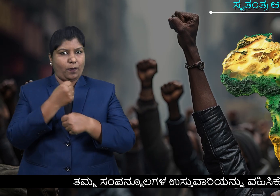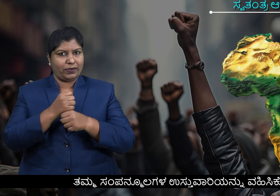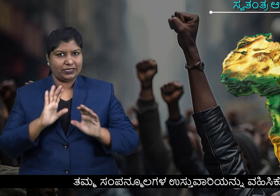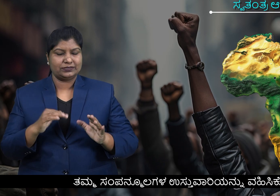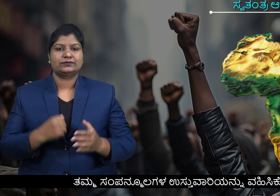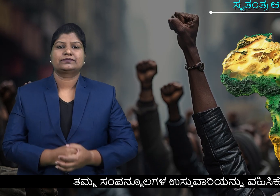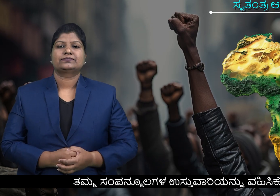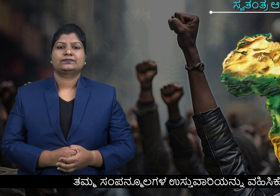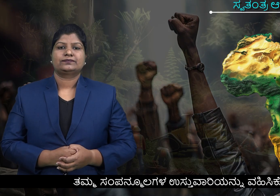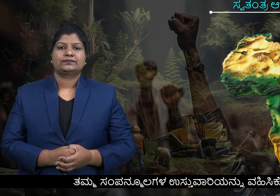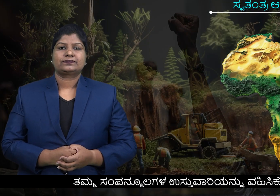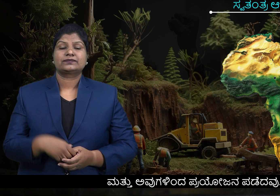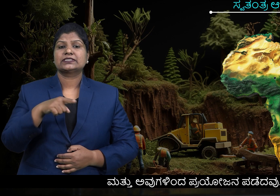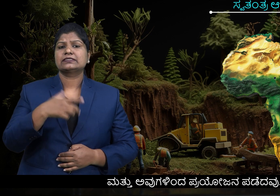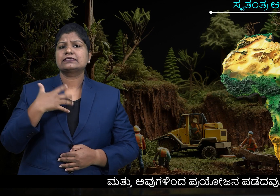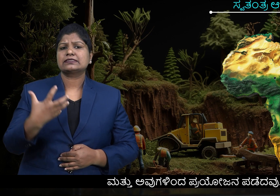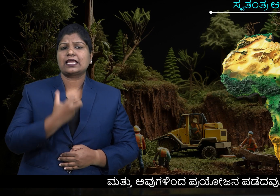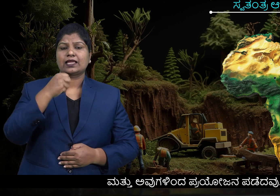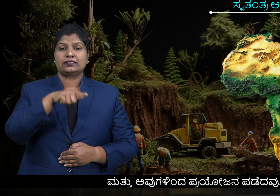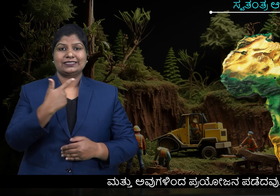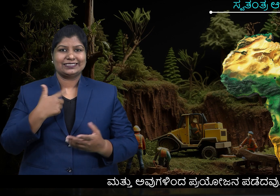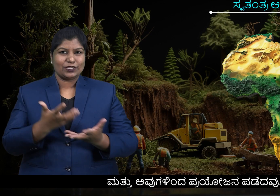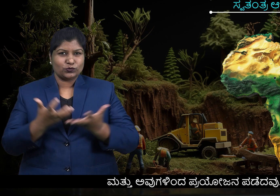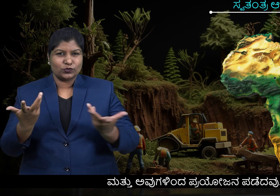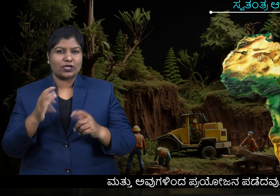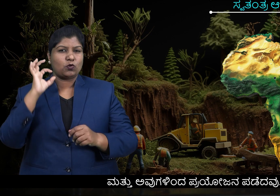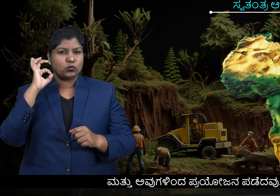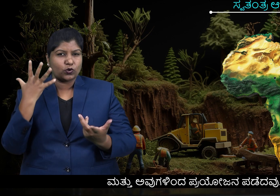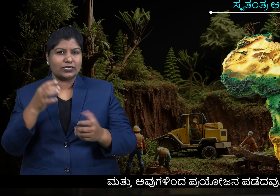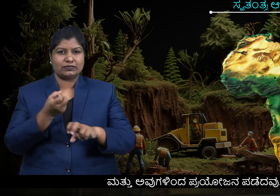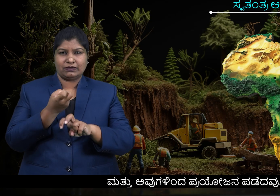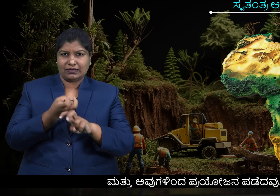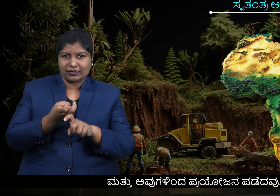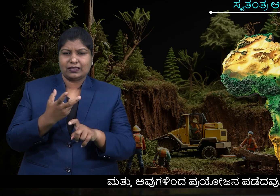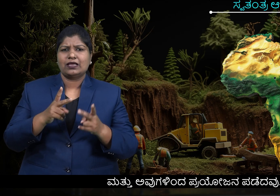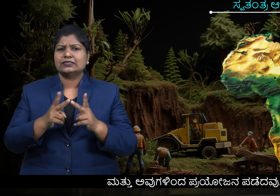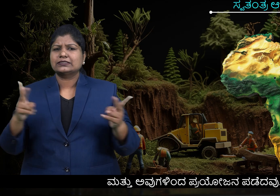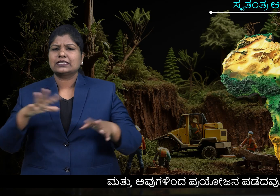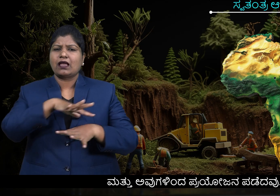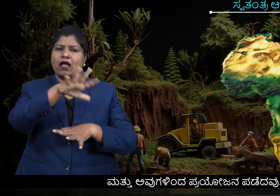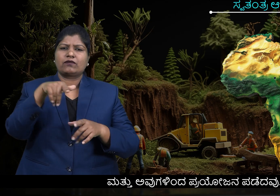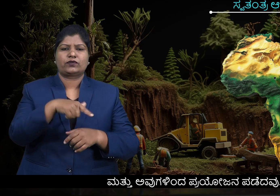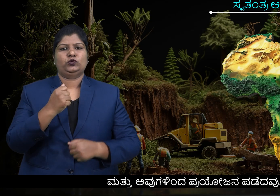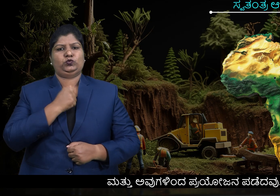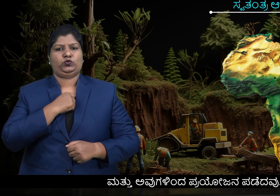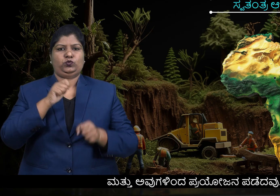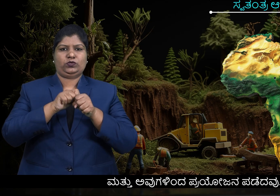ಉಸ್ತುವಾರಿಯನ್ನು ವಹಿಸಿಕೊಂಡವು ಮತ್ತು ಅವುಗಳಿಂದ ಪ್ರಯೋಜನ ಪಡೆದವು.